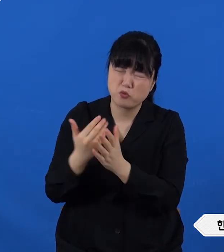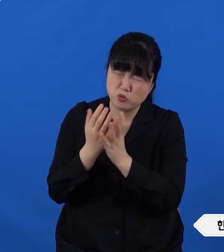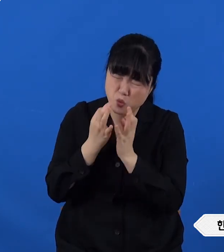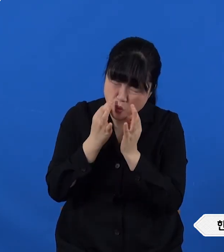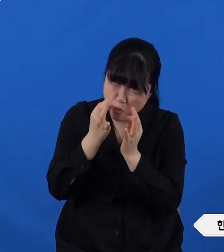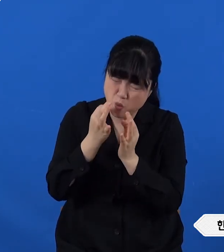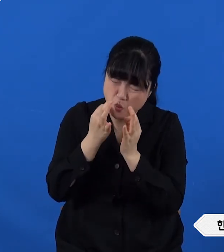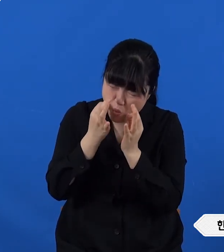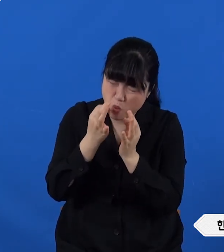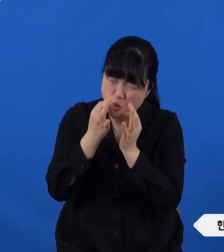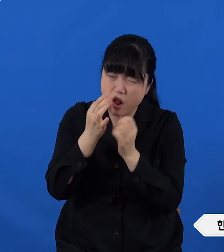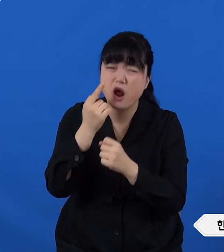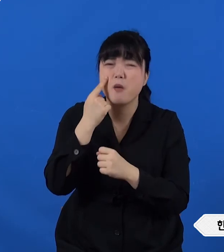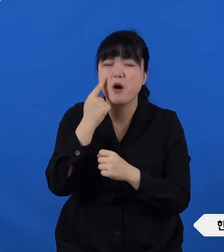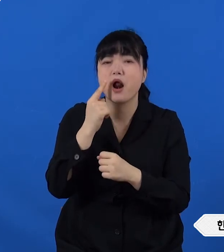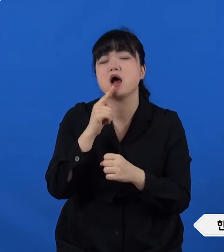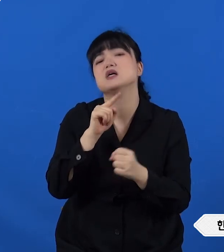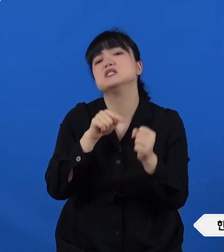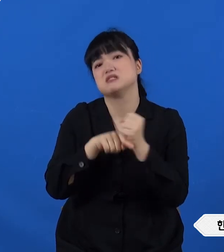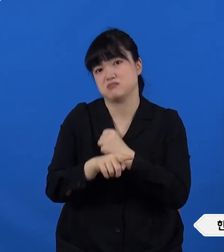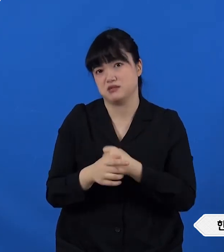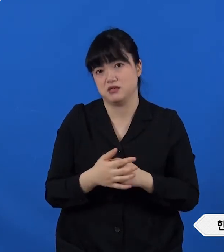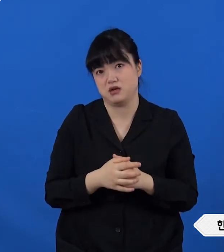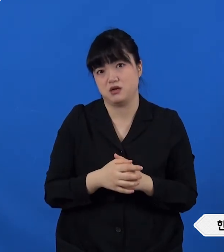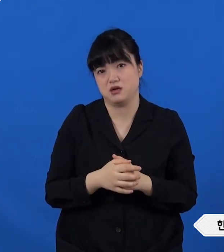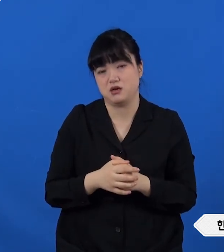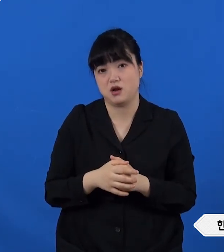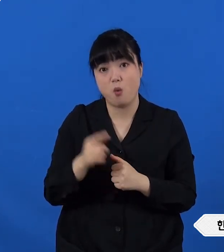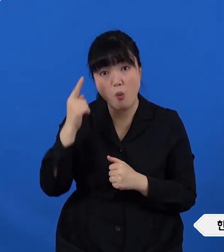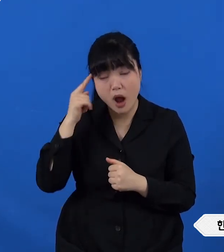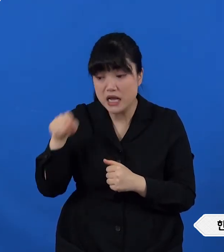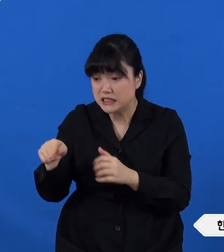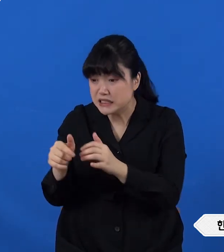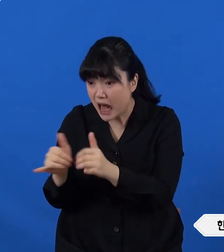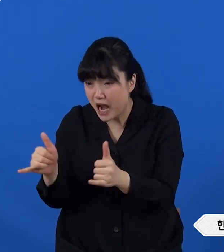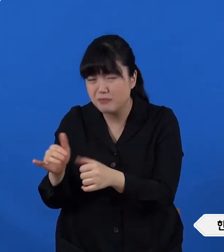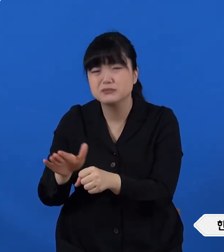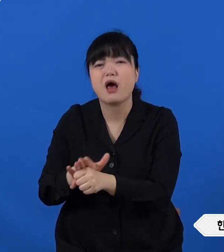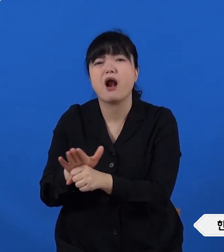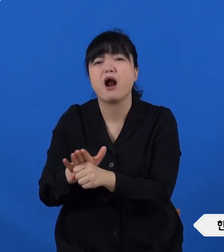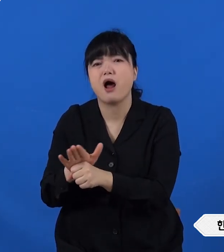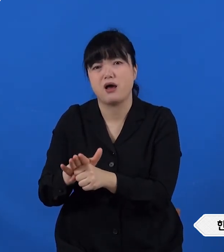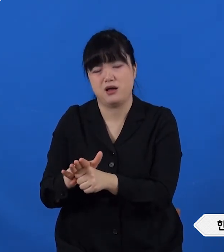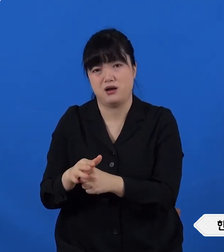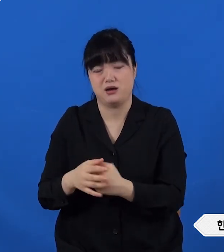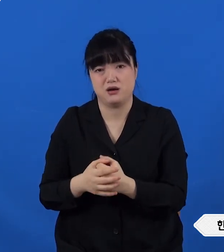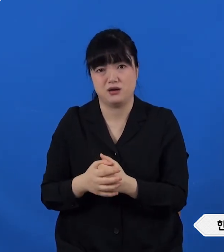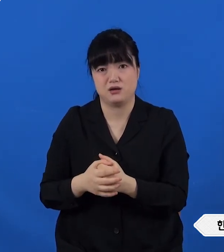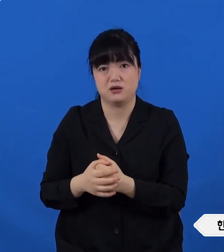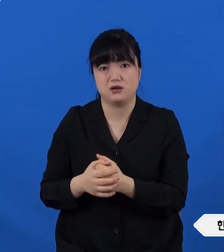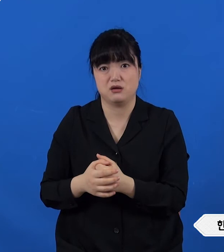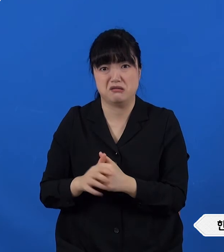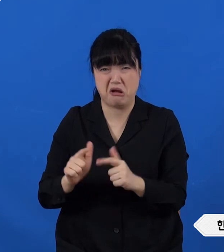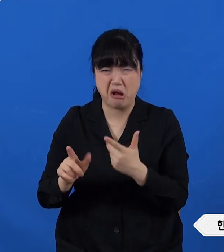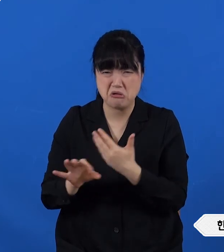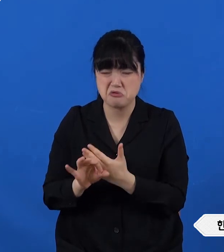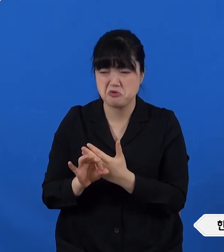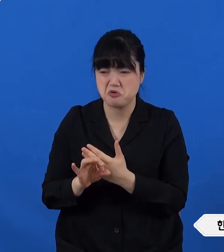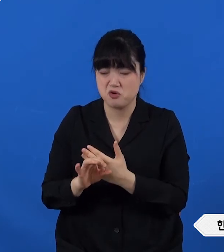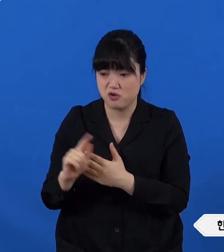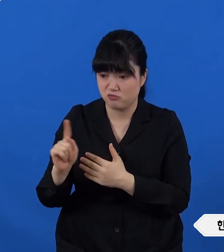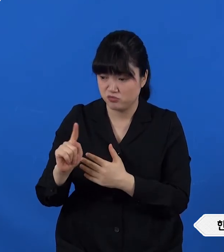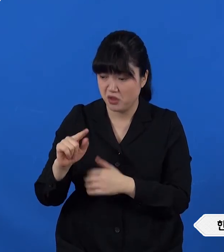다 기울이라는 것입니다. 그것이 그 사람을 사랑하는 길입니다. 그것이 아니고 무슨